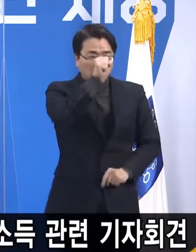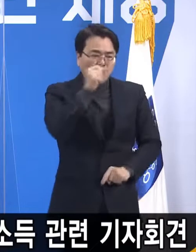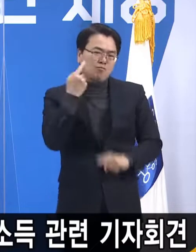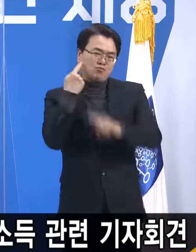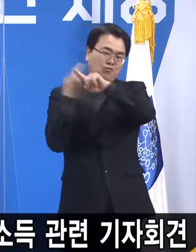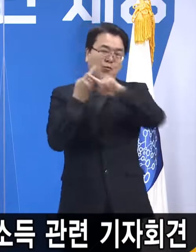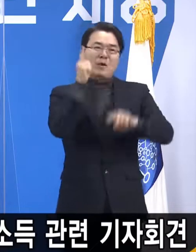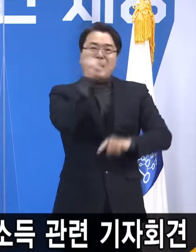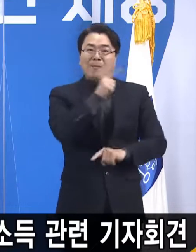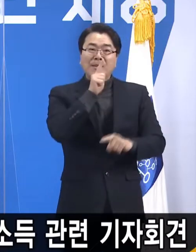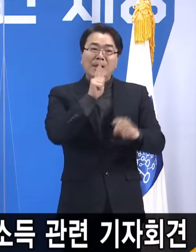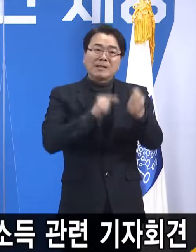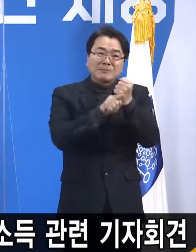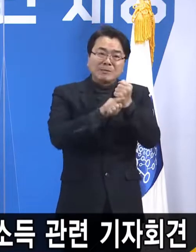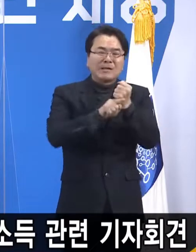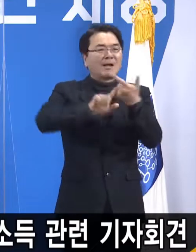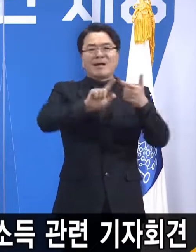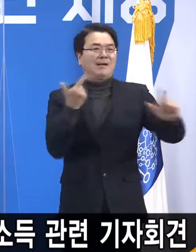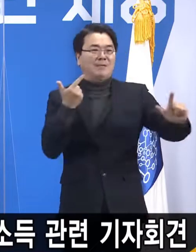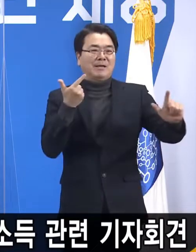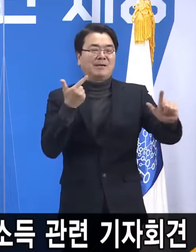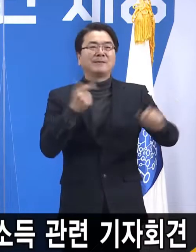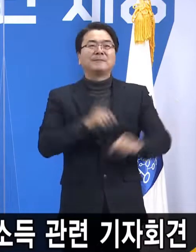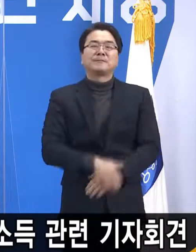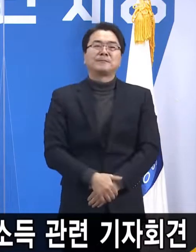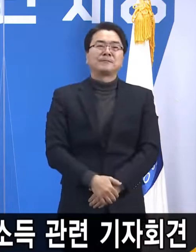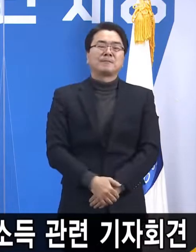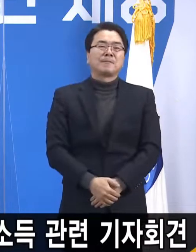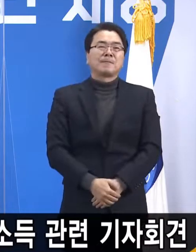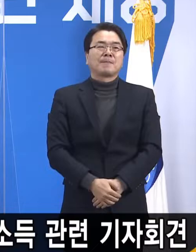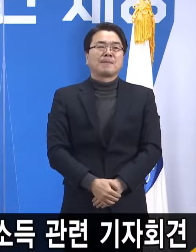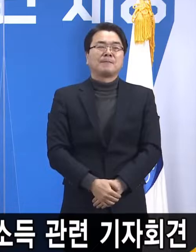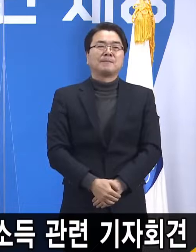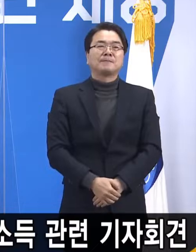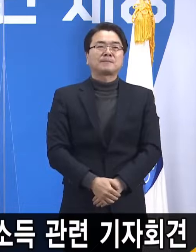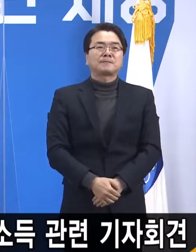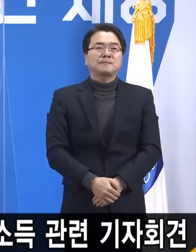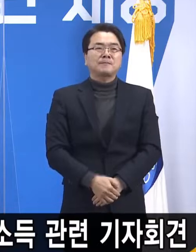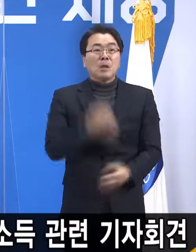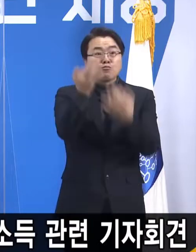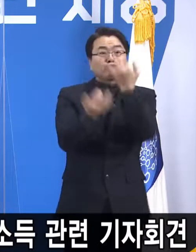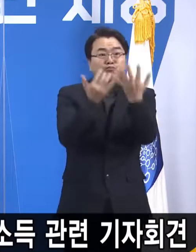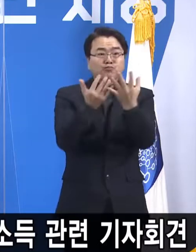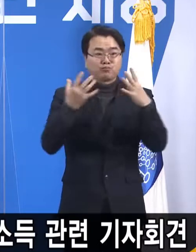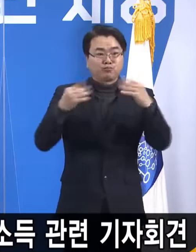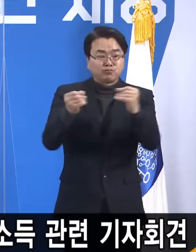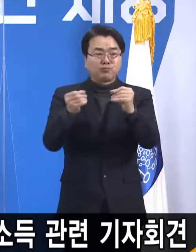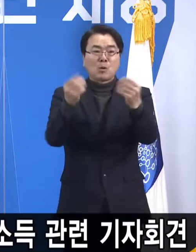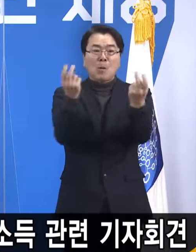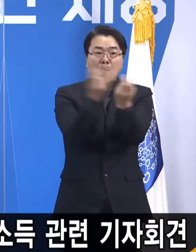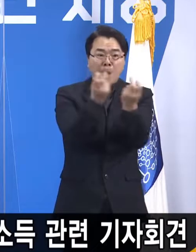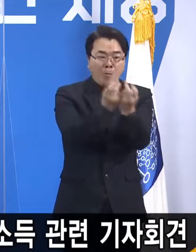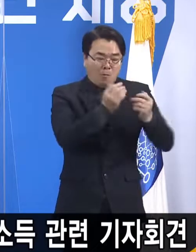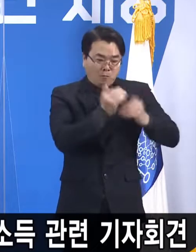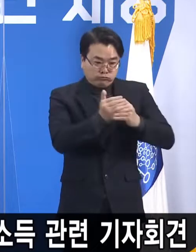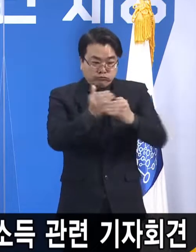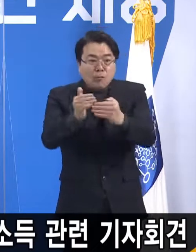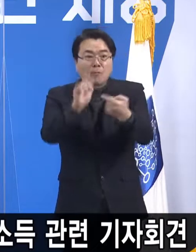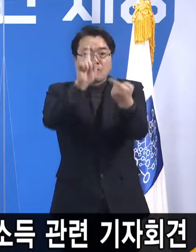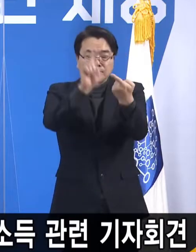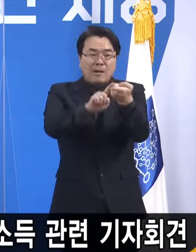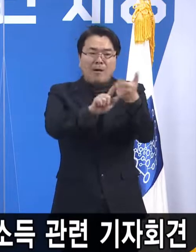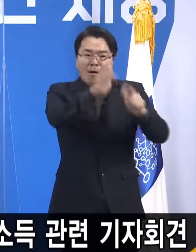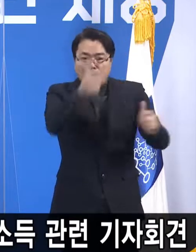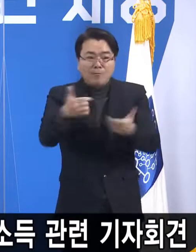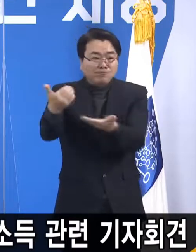정책은 반드시 나쁘다라고 말할 수는 없습니다. 불을 끄는 방법과 불을 끄는 과정에 대한